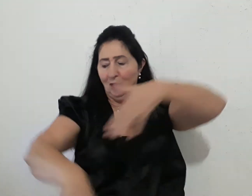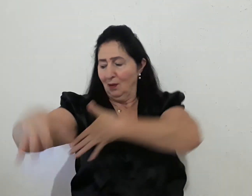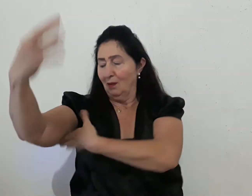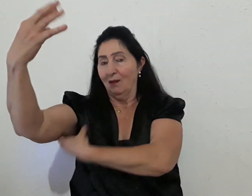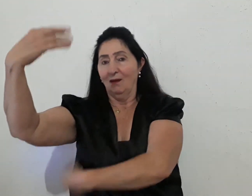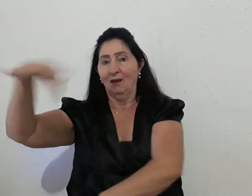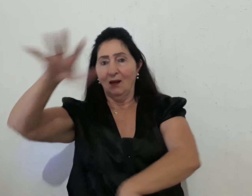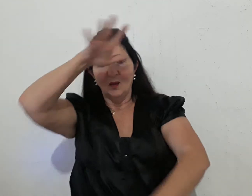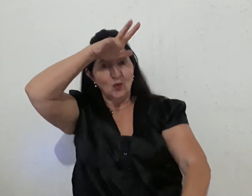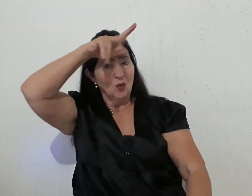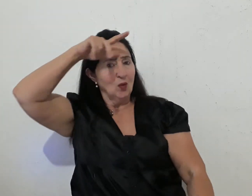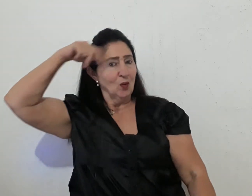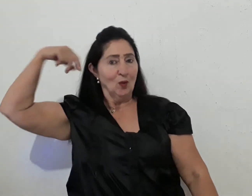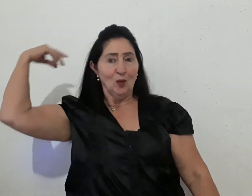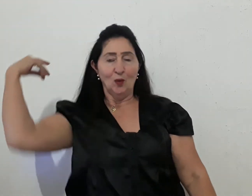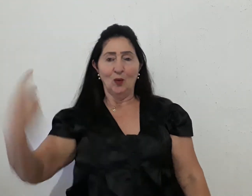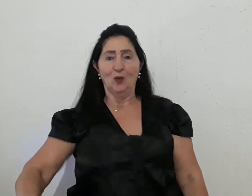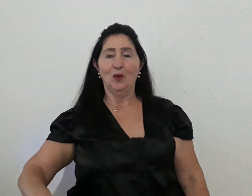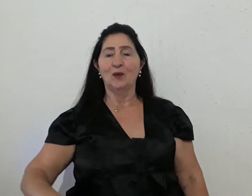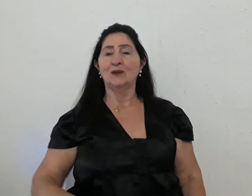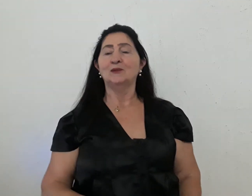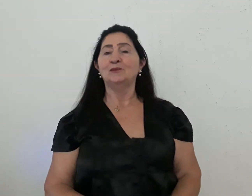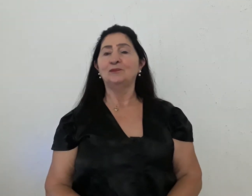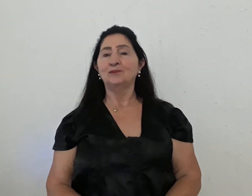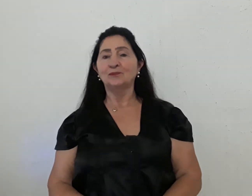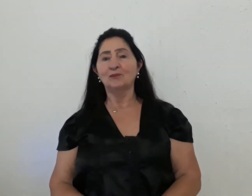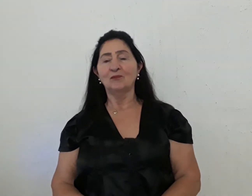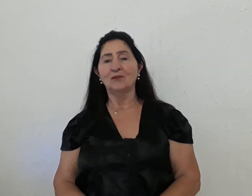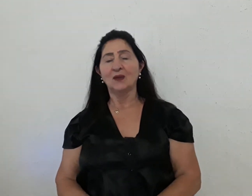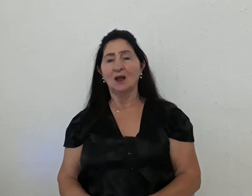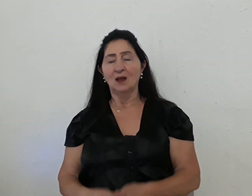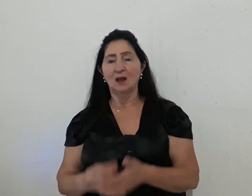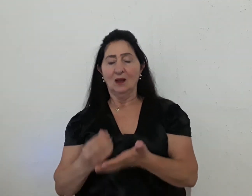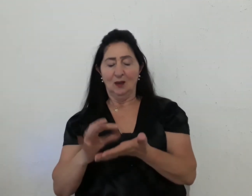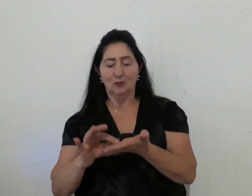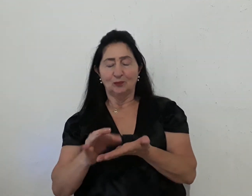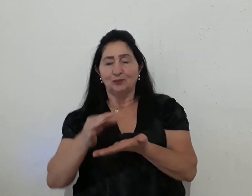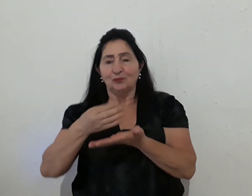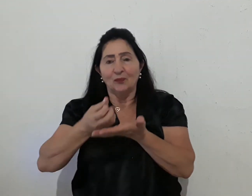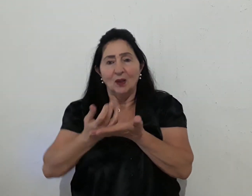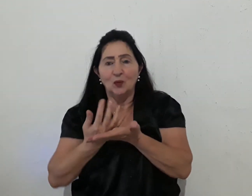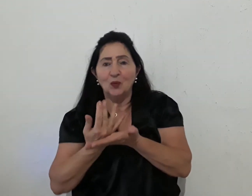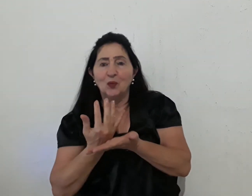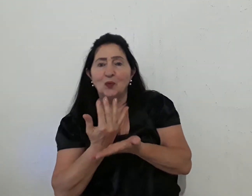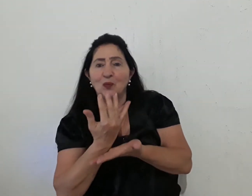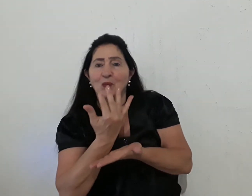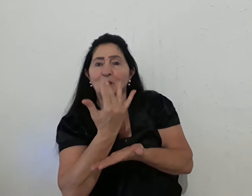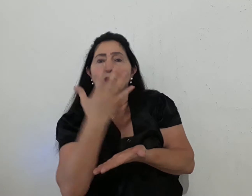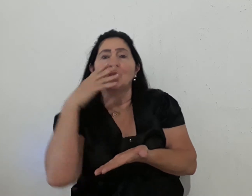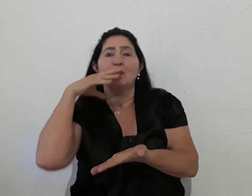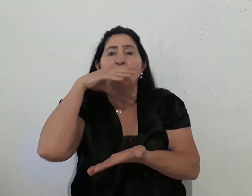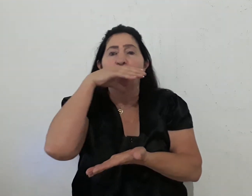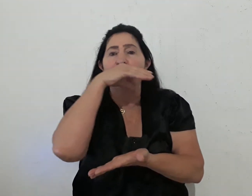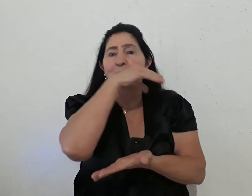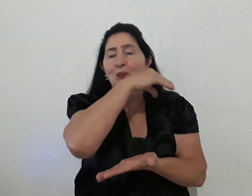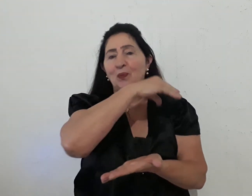corpo, exemplo, o suor, o vapor subindo de uma xícara de chá quente.